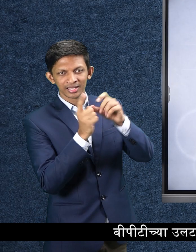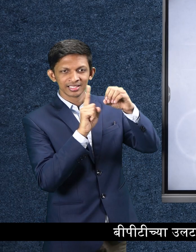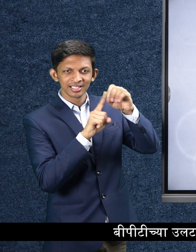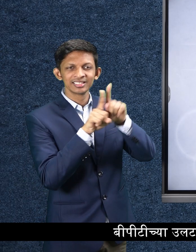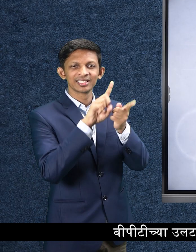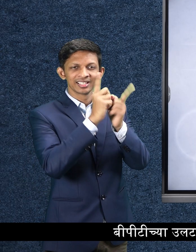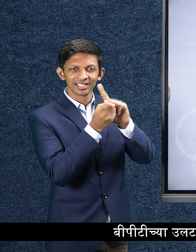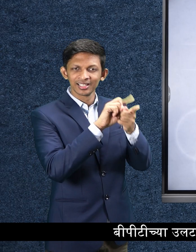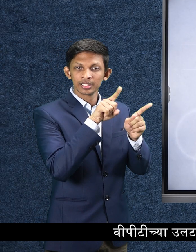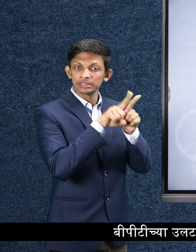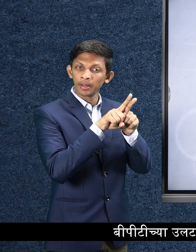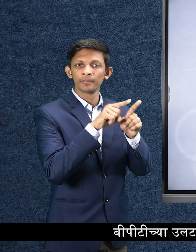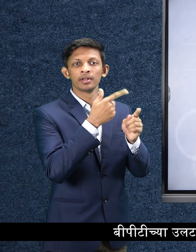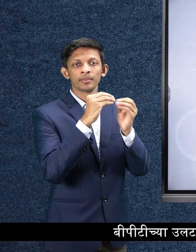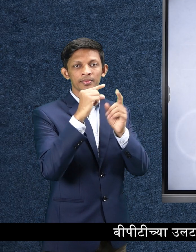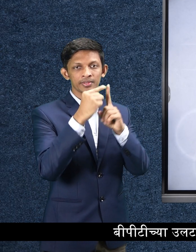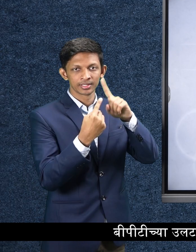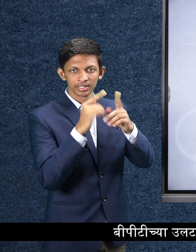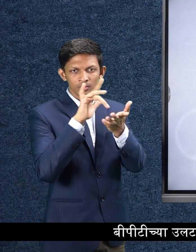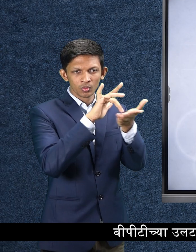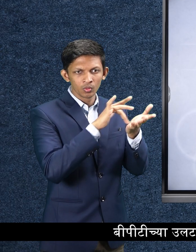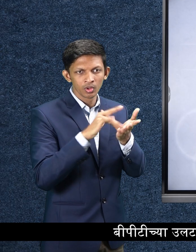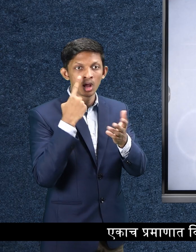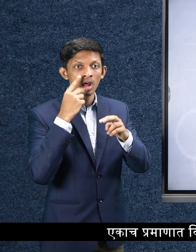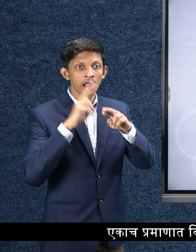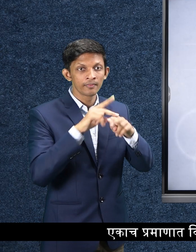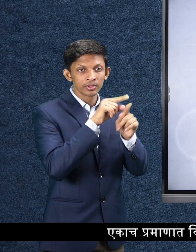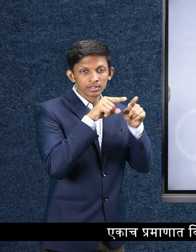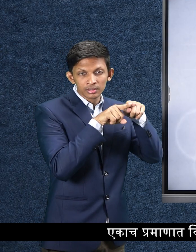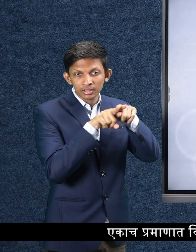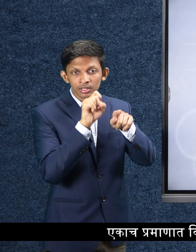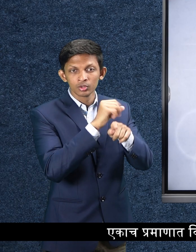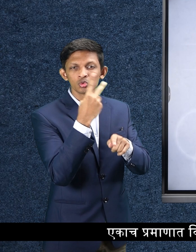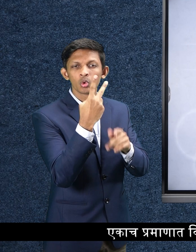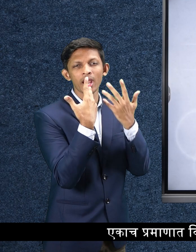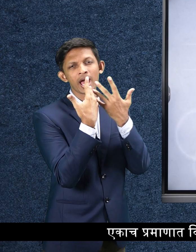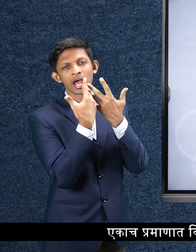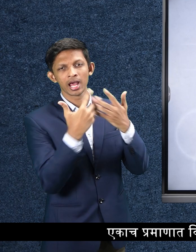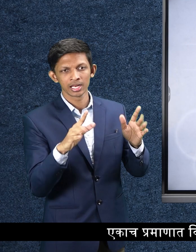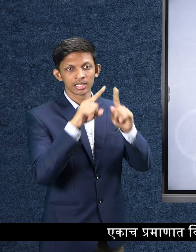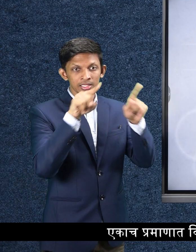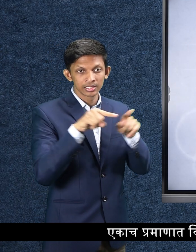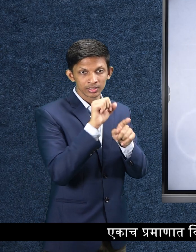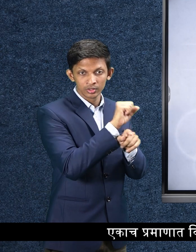उलट एखाद्या रेषेने त्रिकोणाच्या कोणत्याही दोन बाजूस एकाच प्रमाणात विभागल्या तर ती तिसऱ्या या बाजूस समांतर